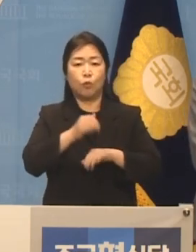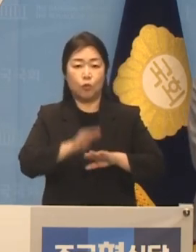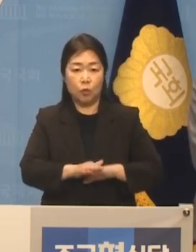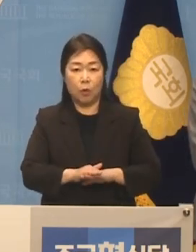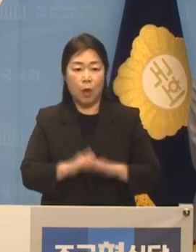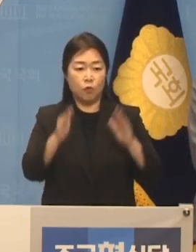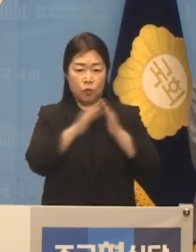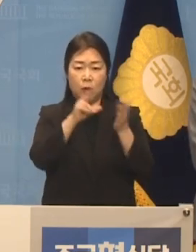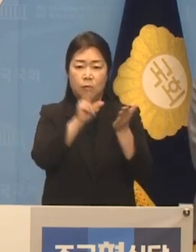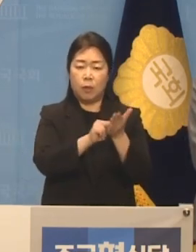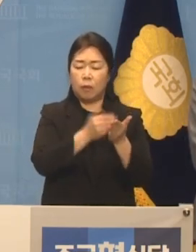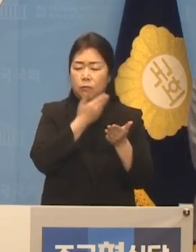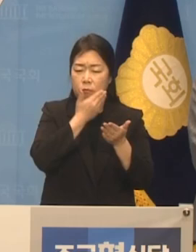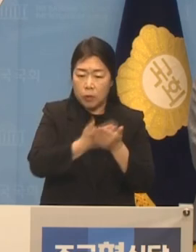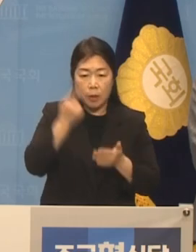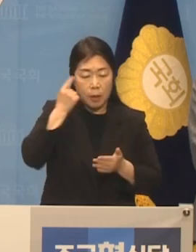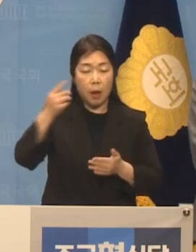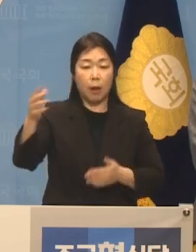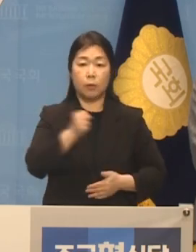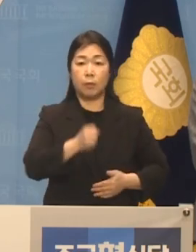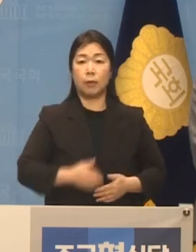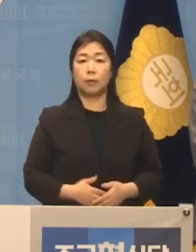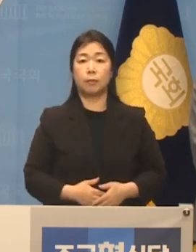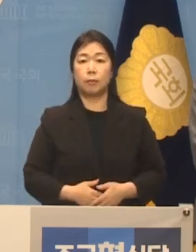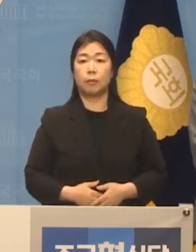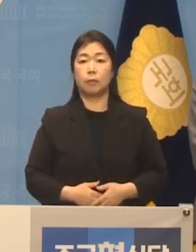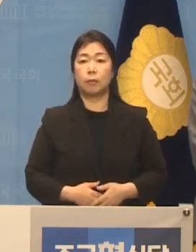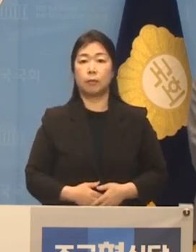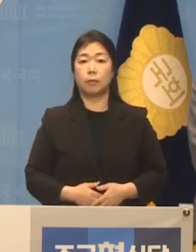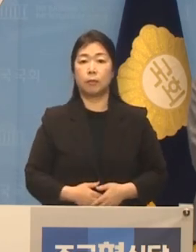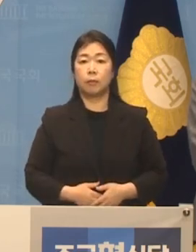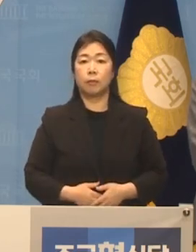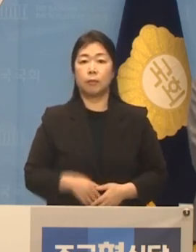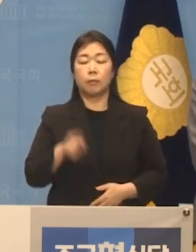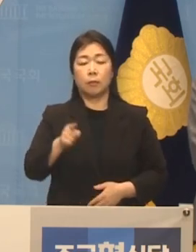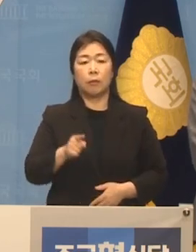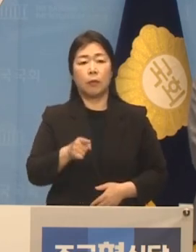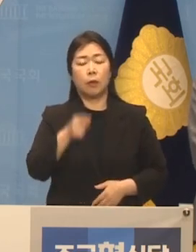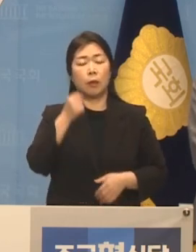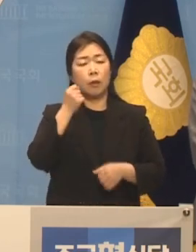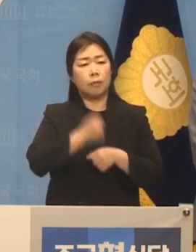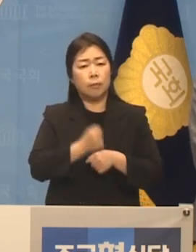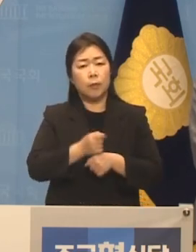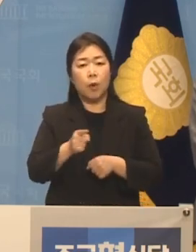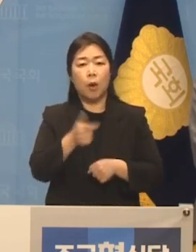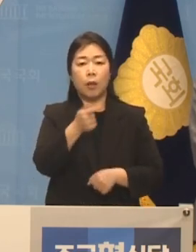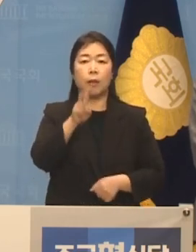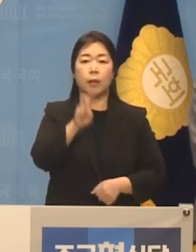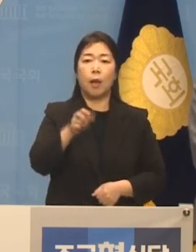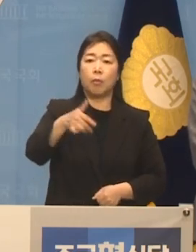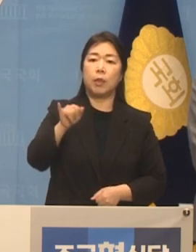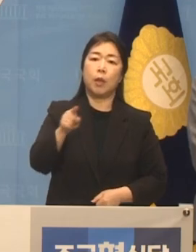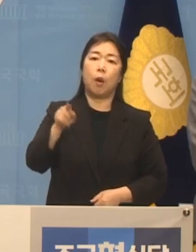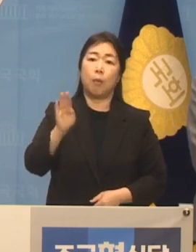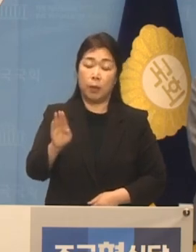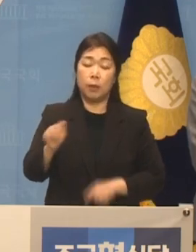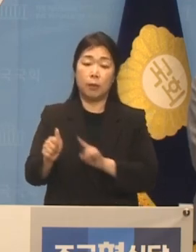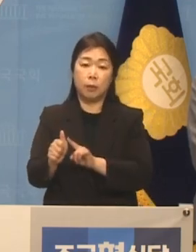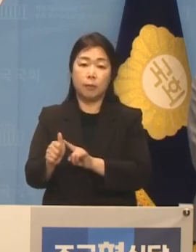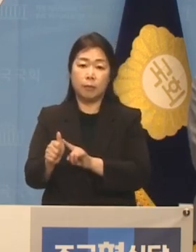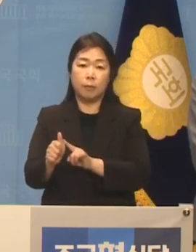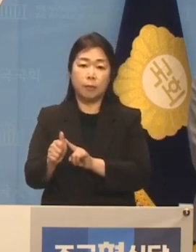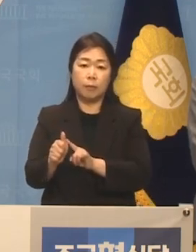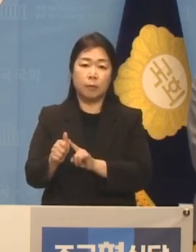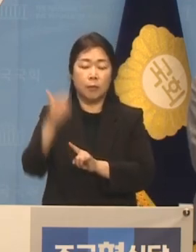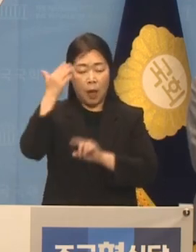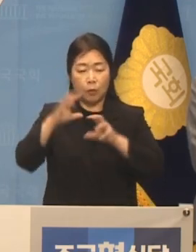접근해온 삶을 살아왔습니다. 그것은 여러 저작들만 봐도 남기업이 이 나라 토지 정의를 위해